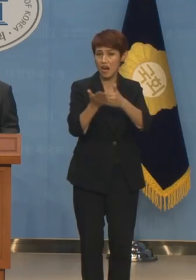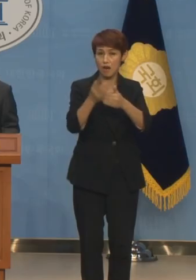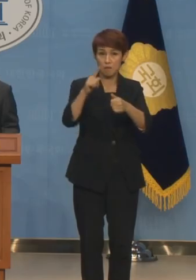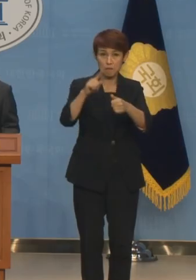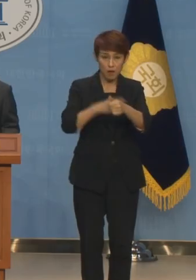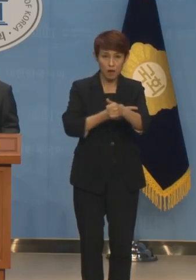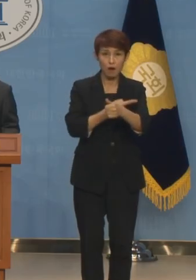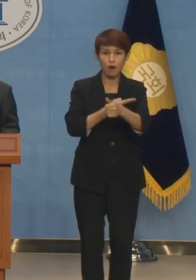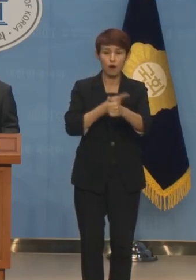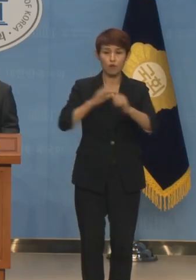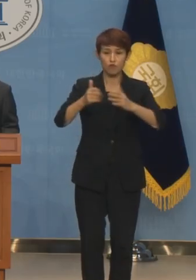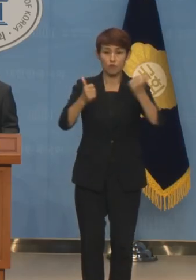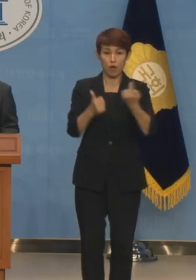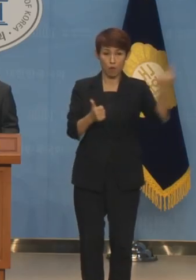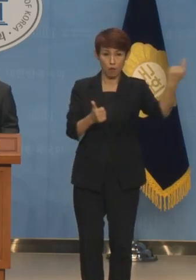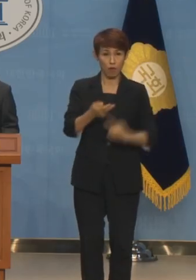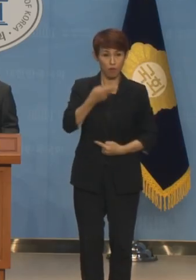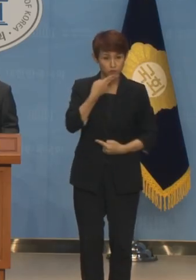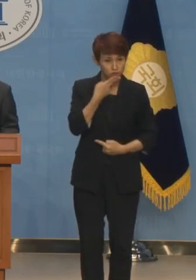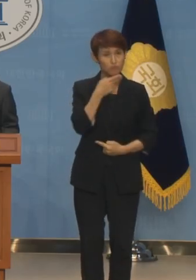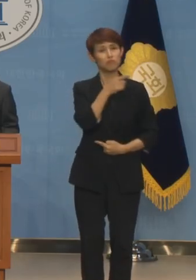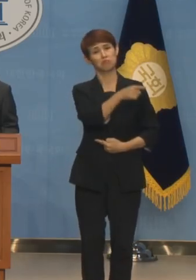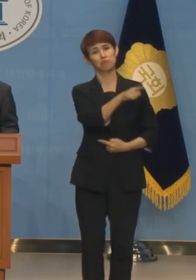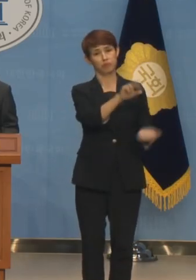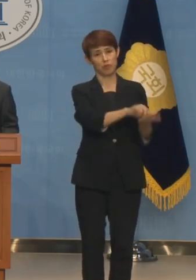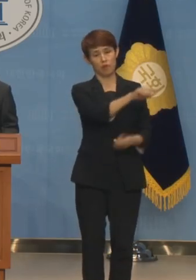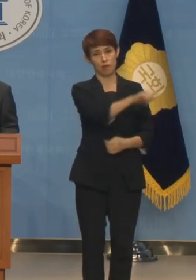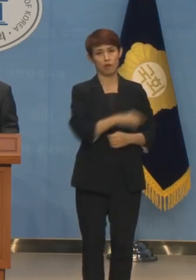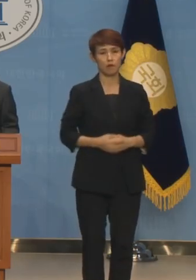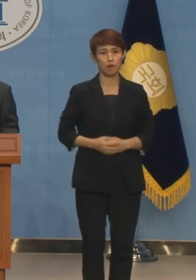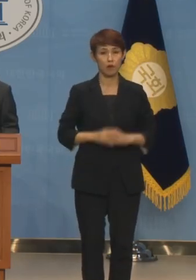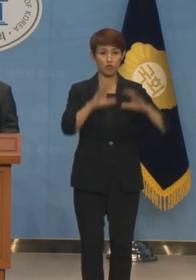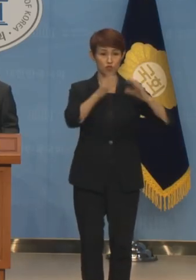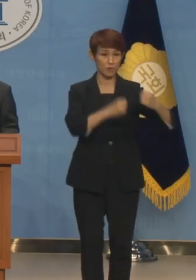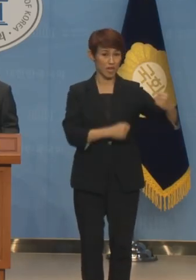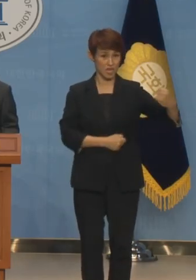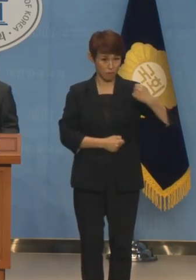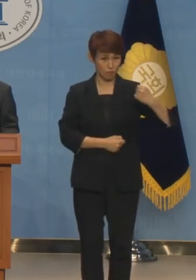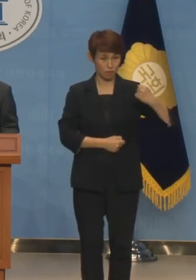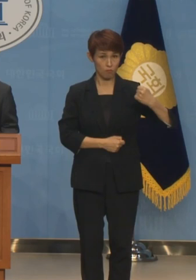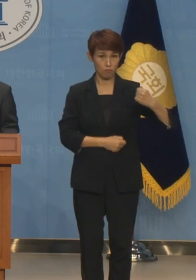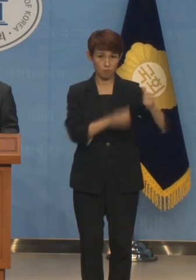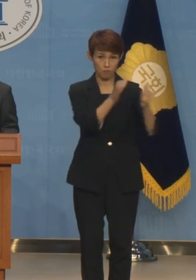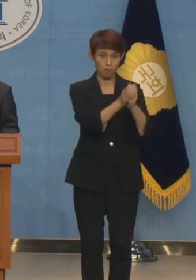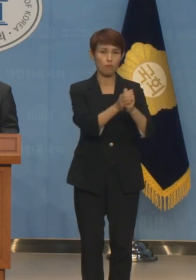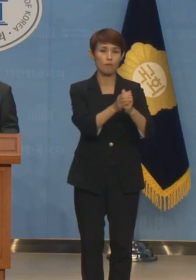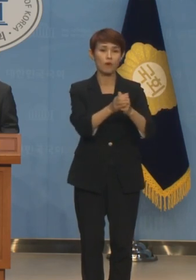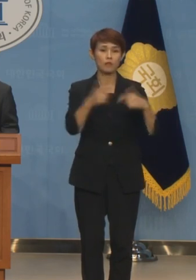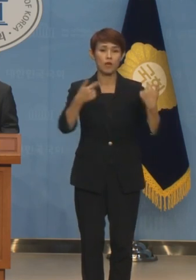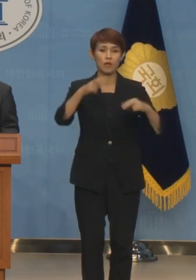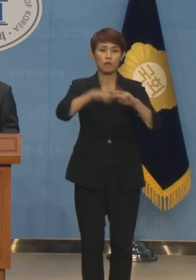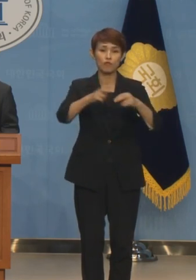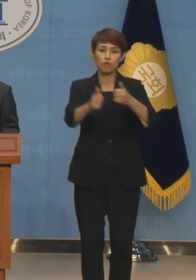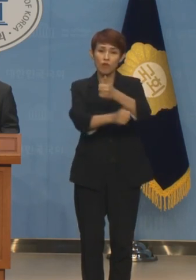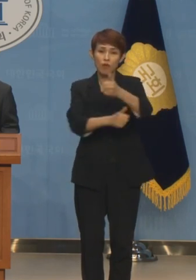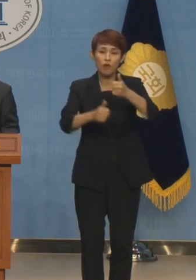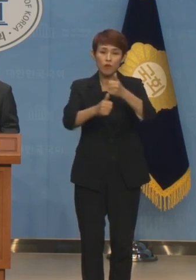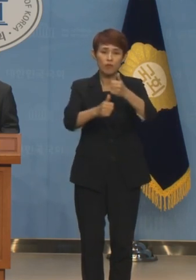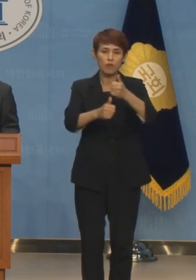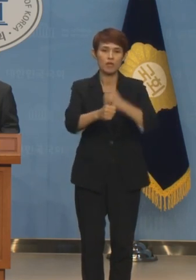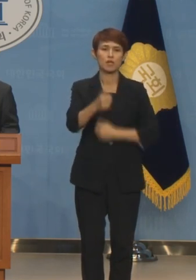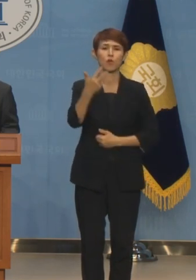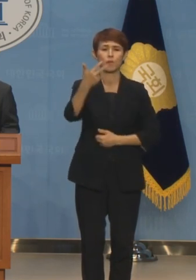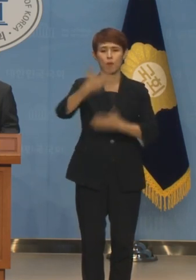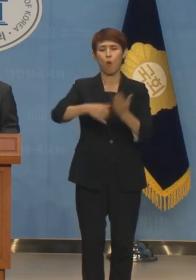국회를 보이콧하고 있을 뿐입니다. 국민의힘 몫으로 7개 상임위원장을 남겨두는 바람에